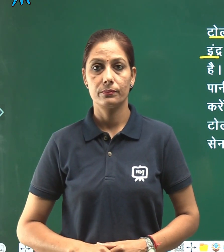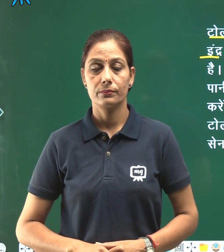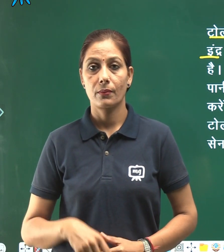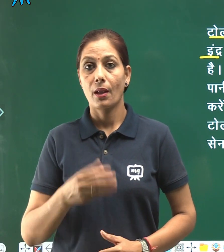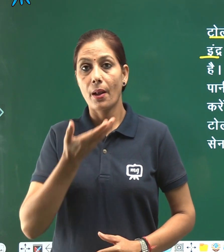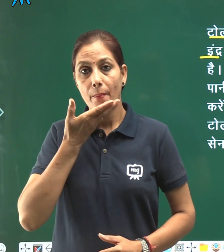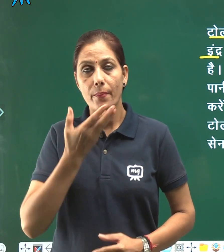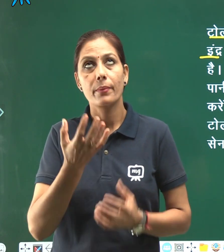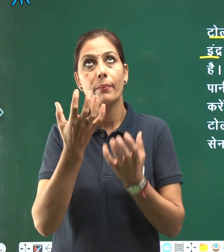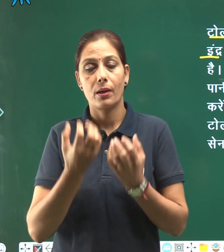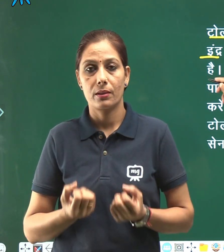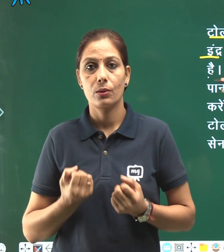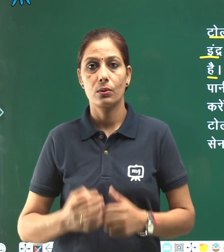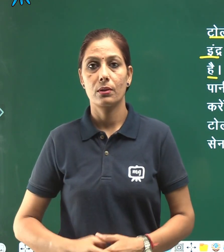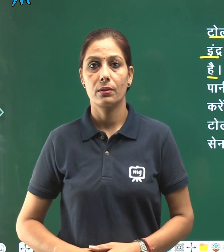पानी मांग रहे होते हैं।